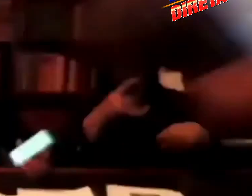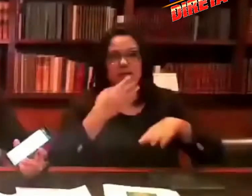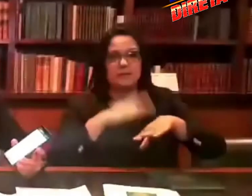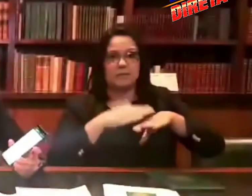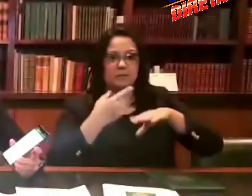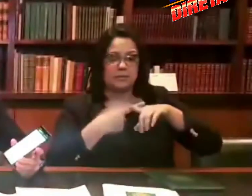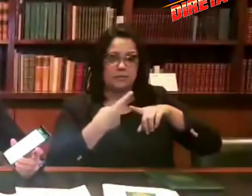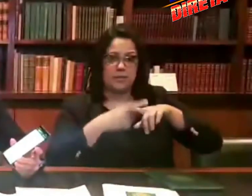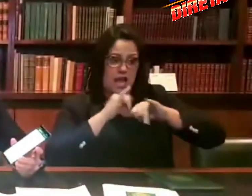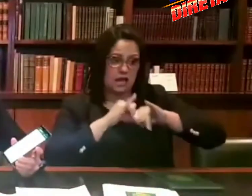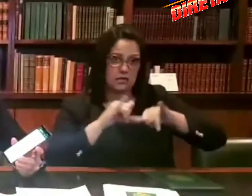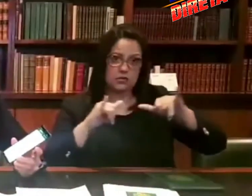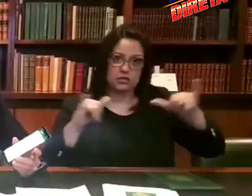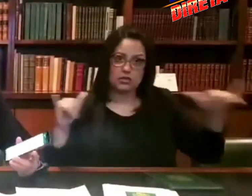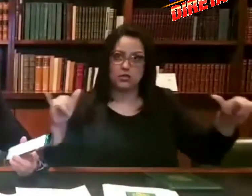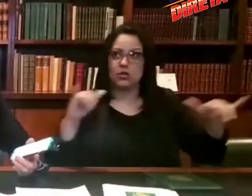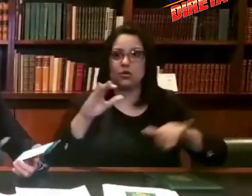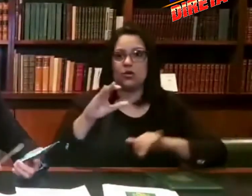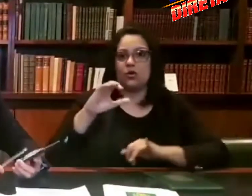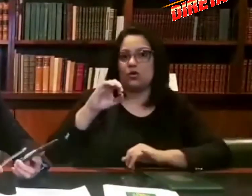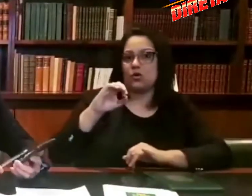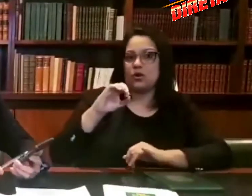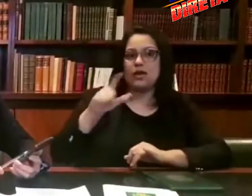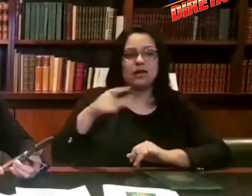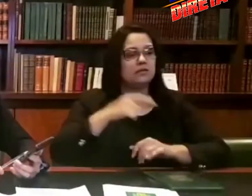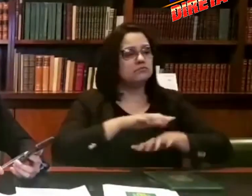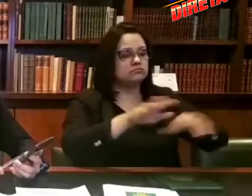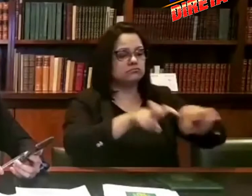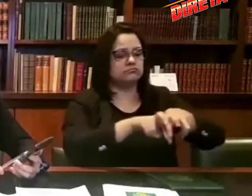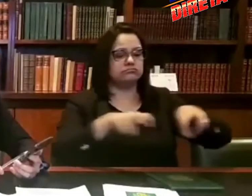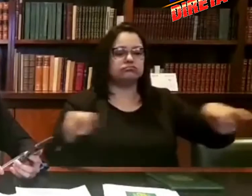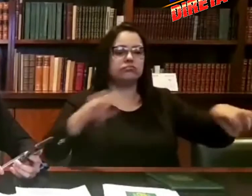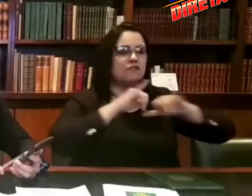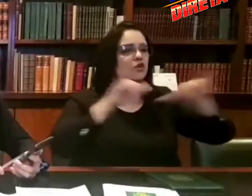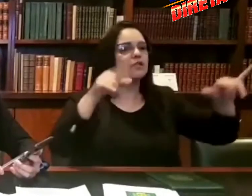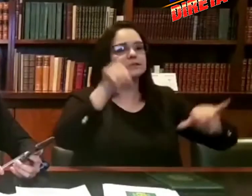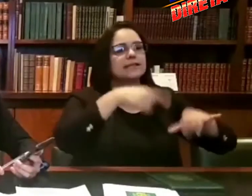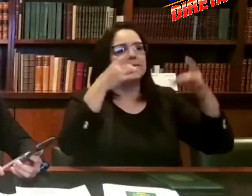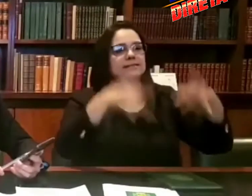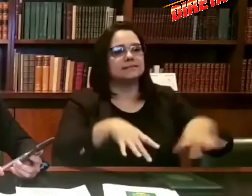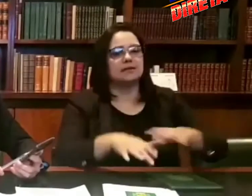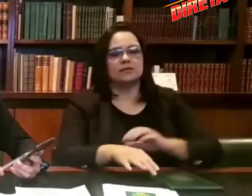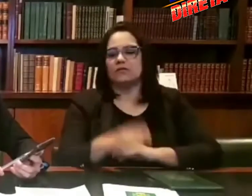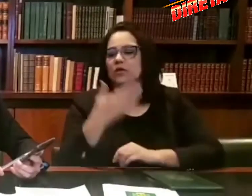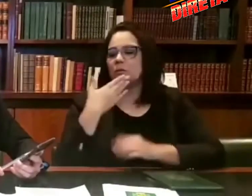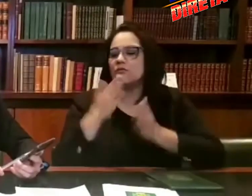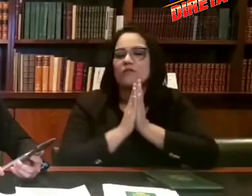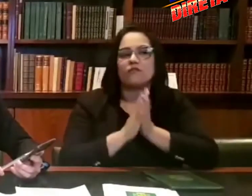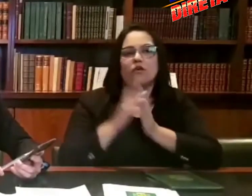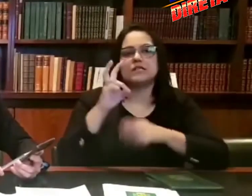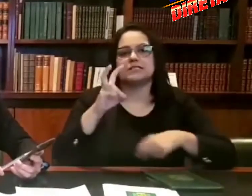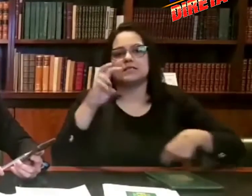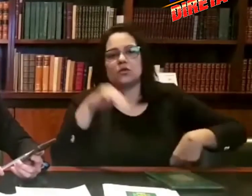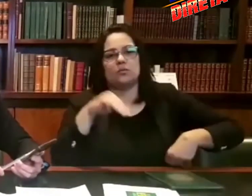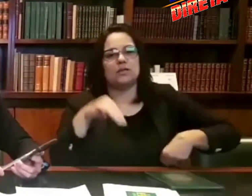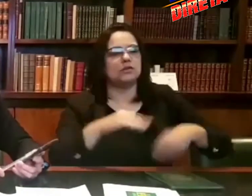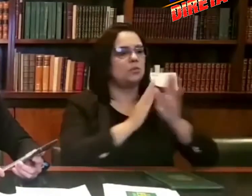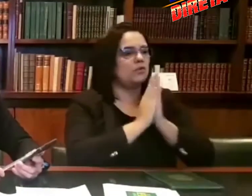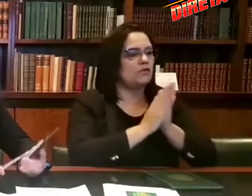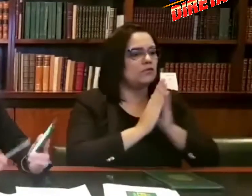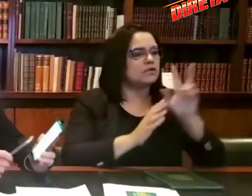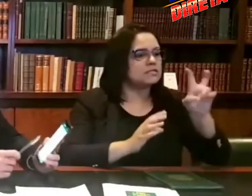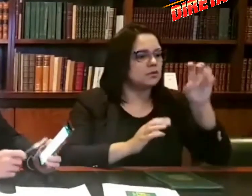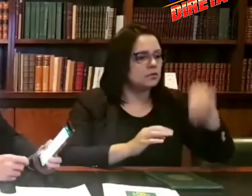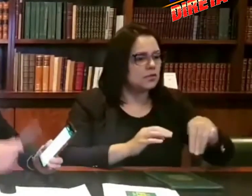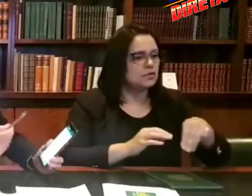anunciado a sua coletiva, de pedir demissão. E vai indo aqui, 10h30, por favor, me dá 5 minutos, por favor, deixa eu falar com